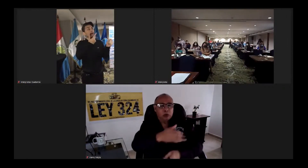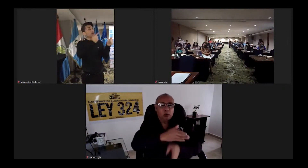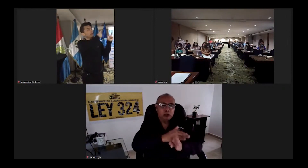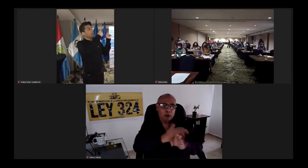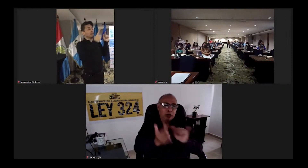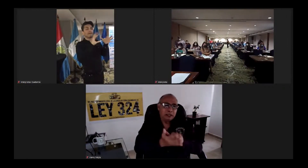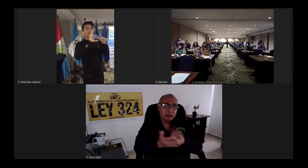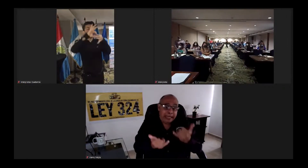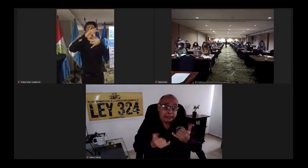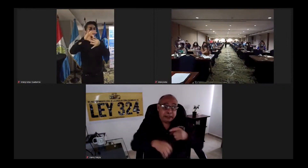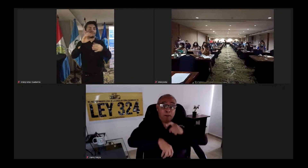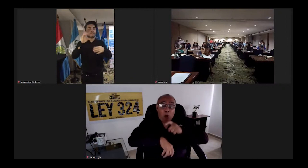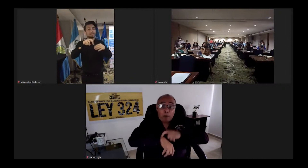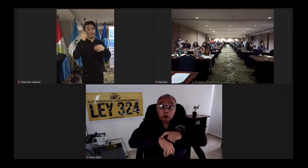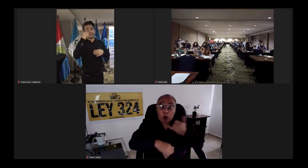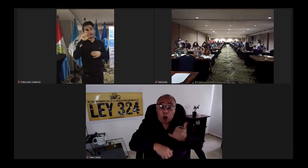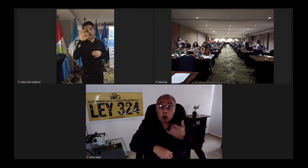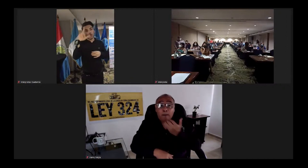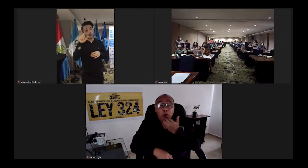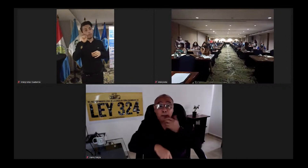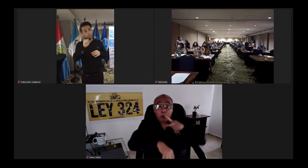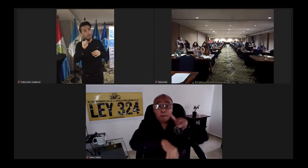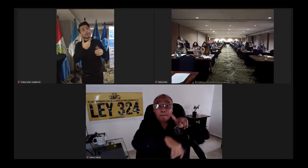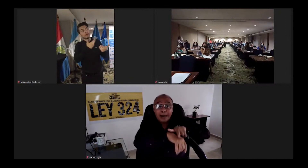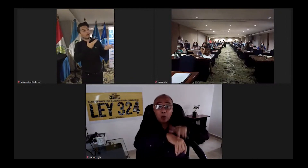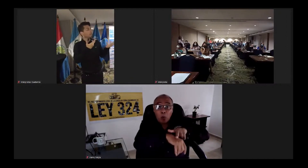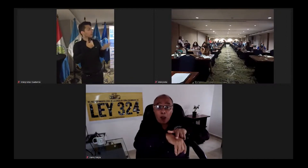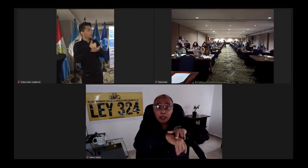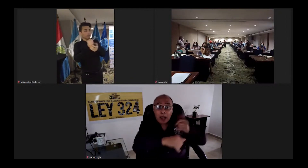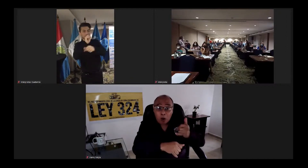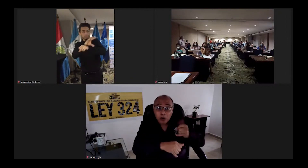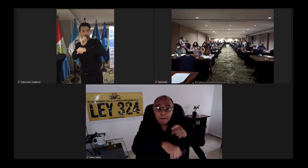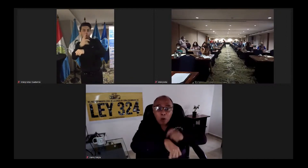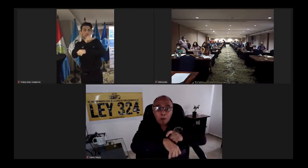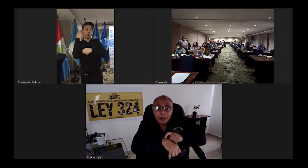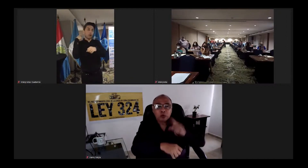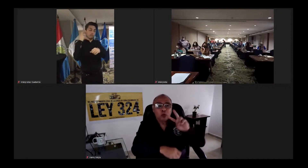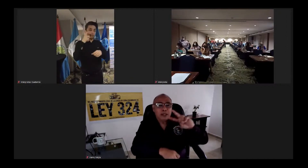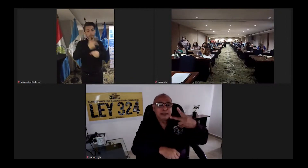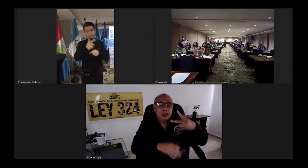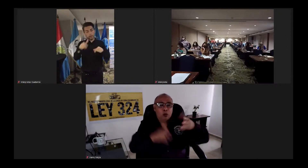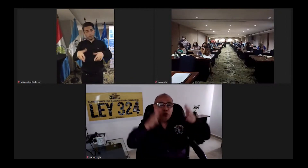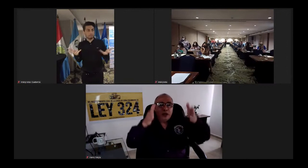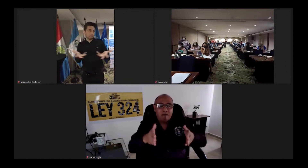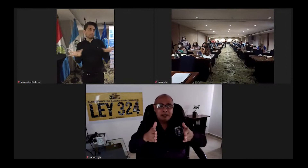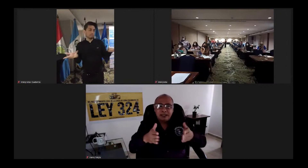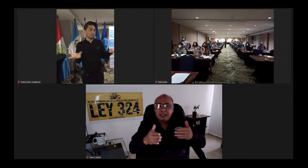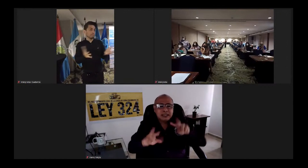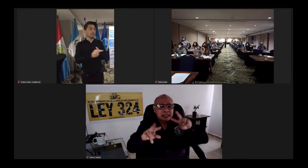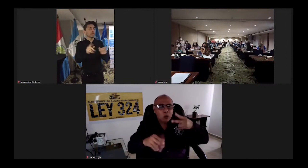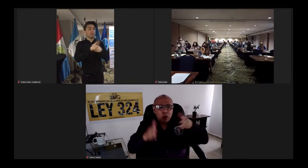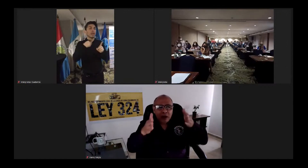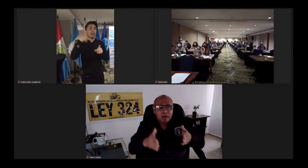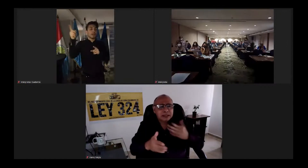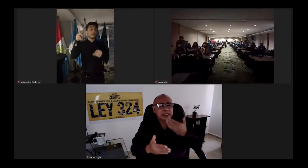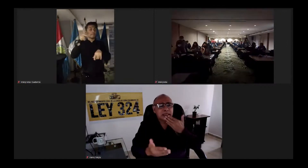que se hagan los contactos entre gobierno guatemalteco, gobierno colombiano, a través de la APC, así como lo hicimos con Paraguay.